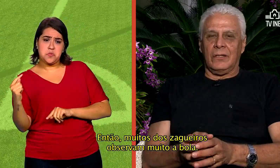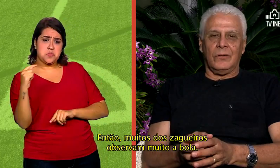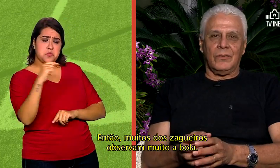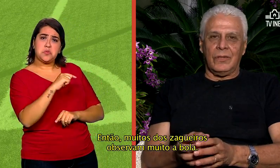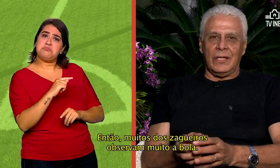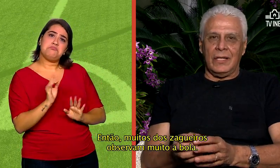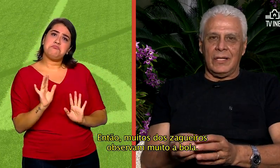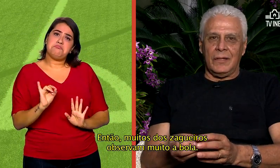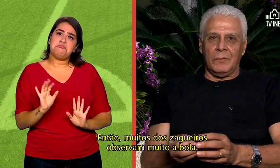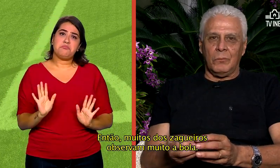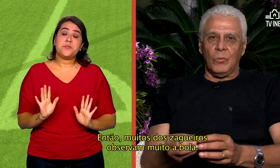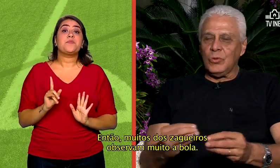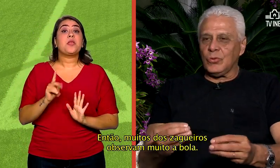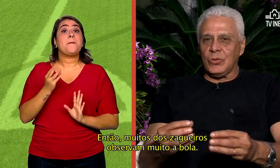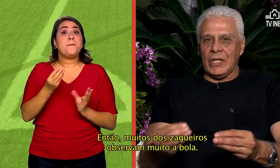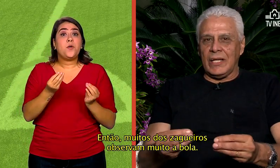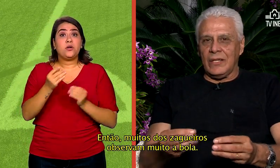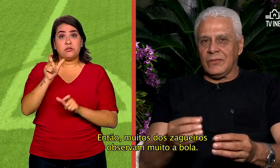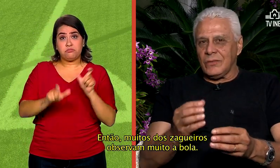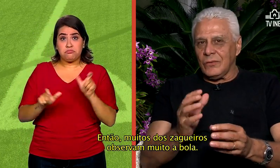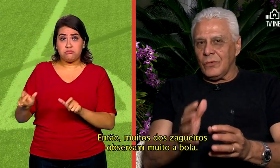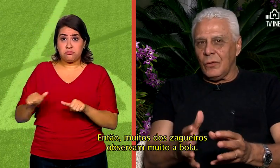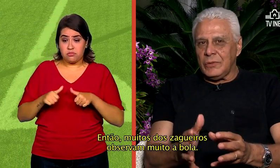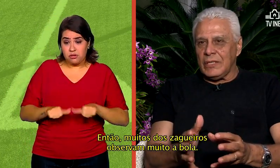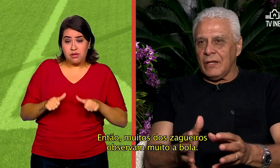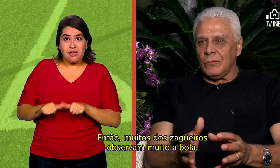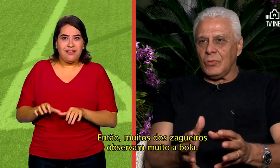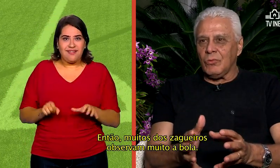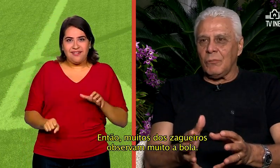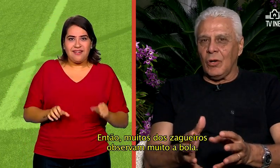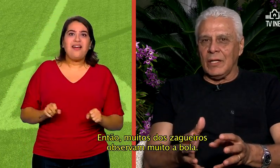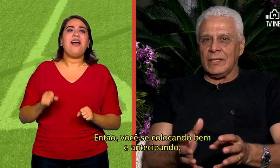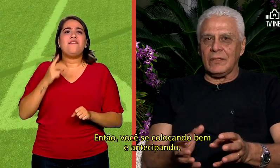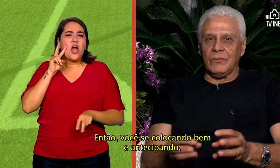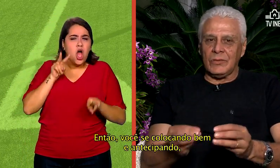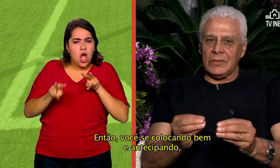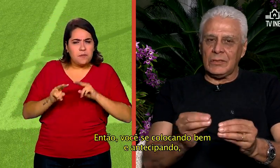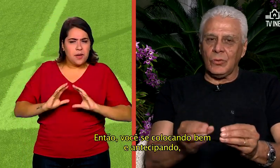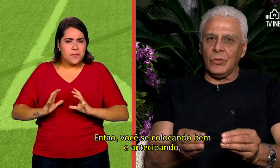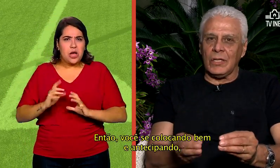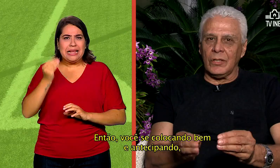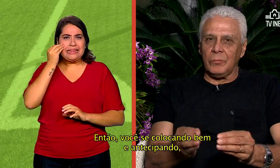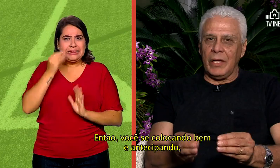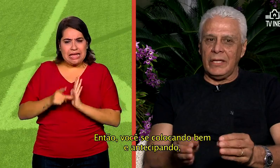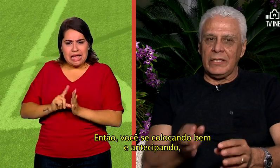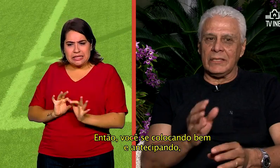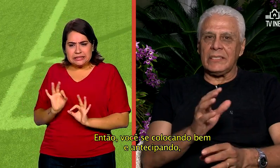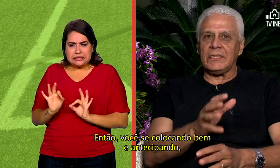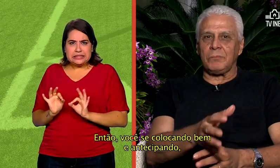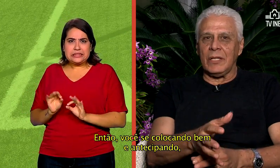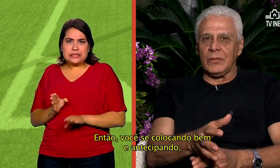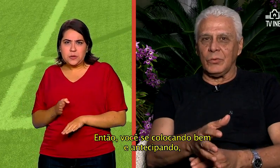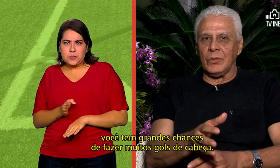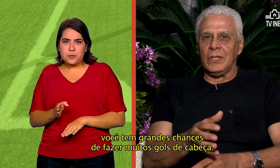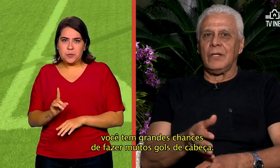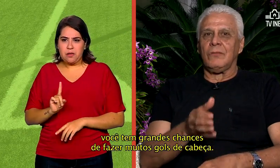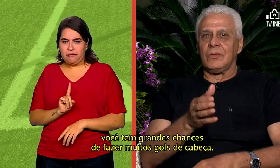Então, muitos dos zagueiros observam muito a bola. Então, você se colocando bem e antecipando, você